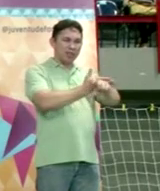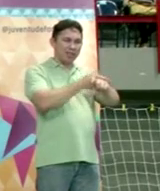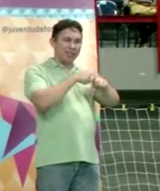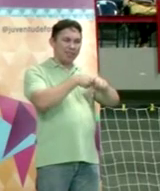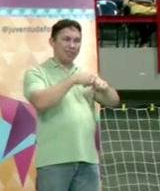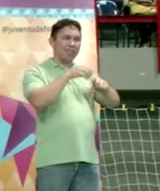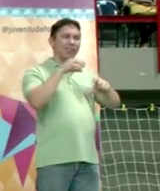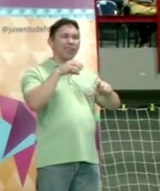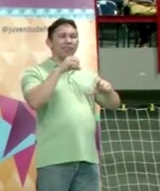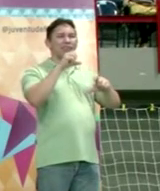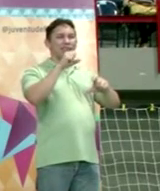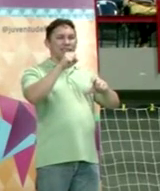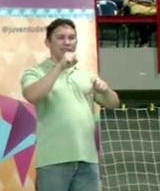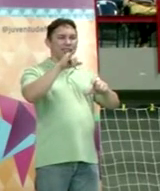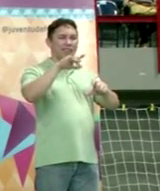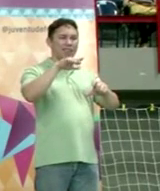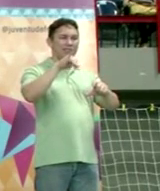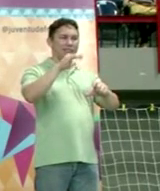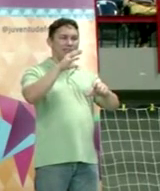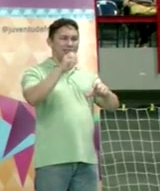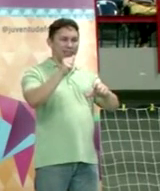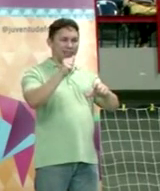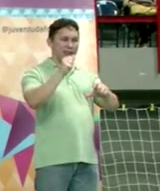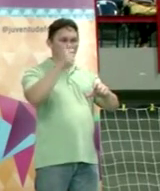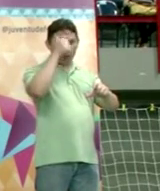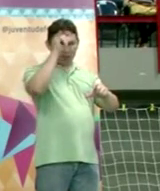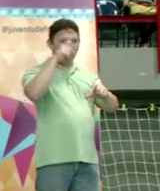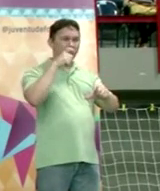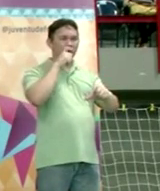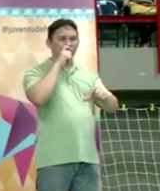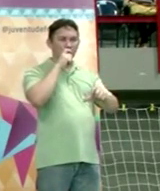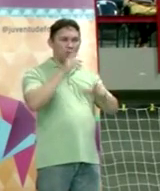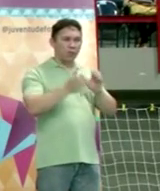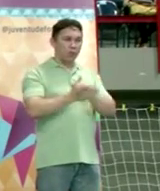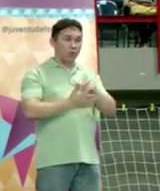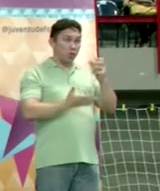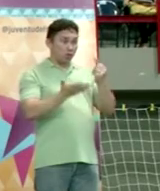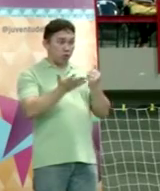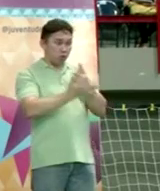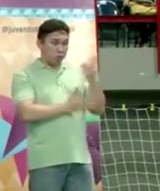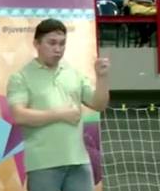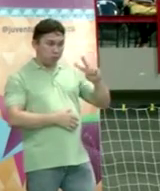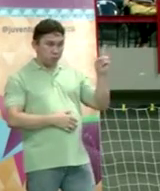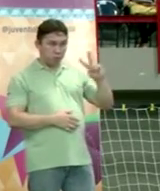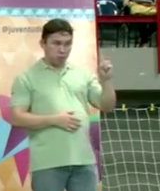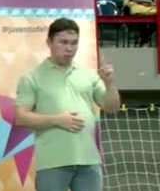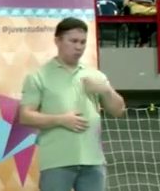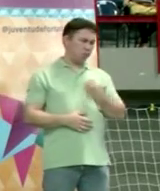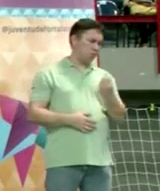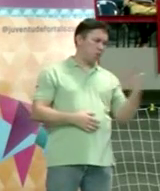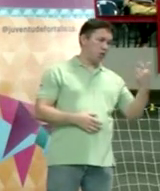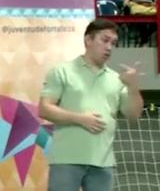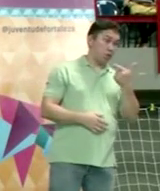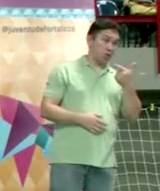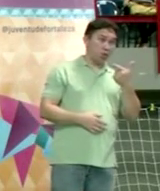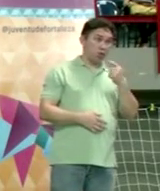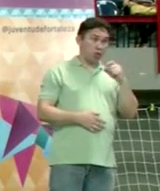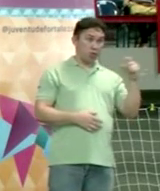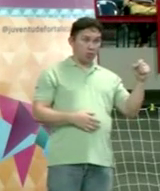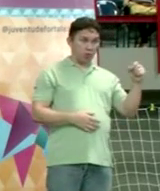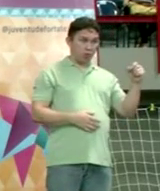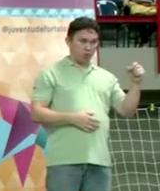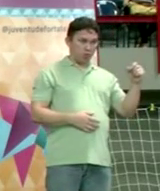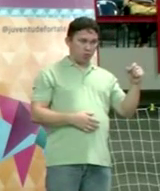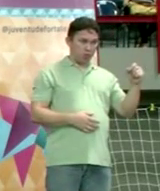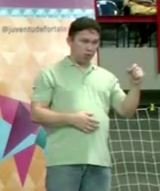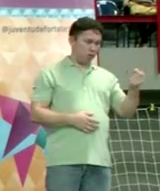sílica para retirar a umidade. Se você comprar, por exemplo, um polivitamínico que tem lá 200 comprimidos, meu irmão, eu vou tomar